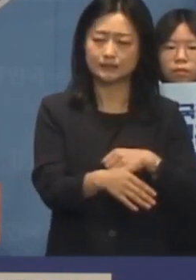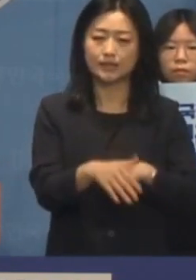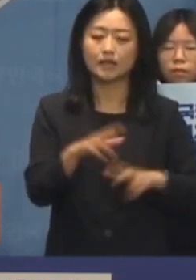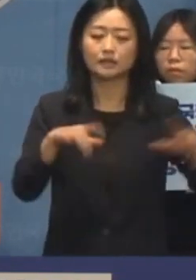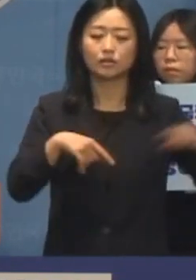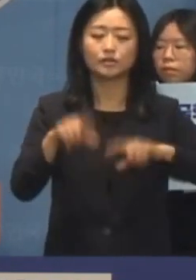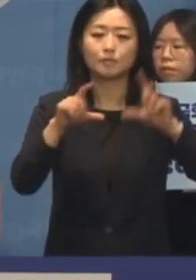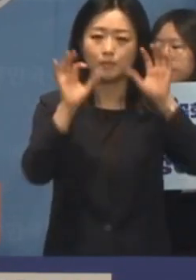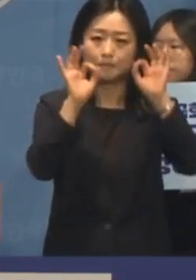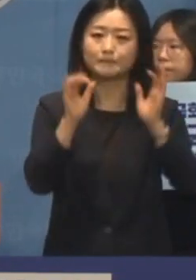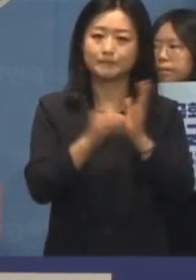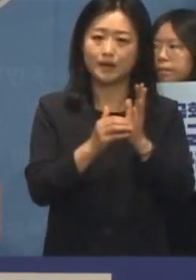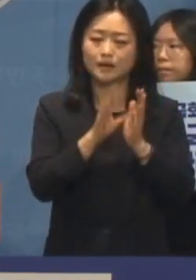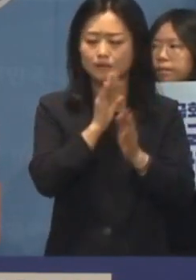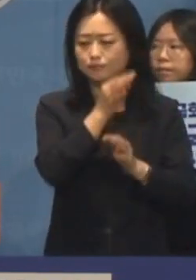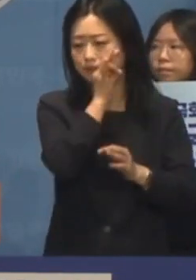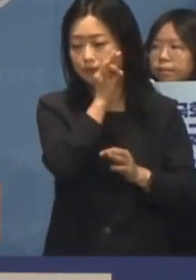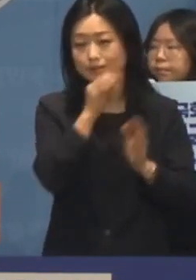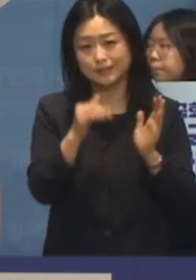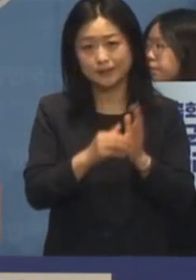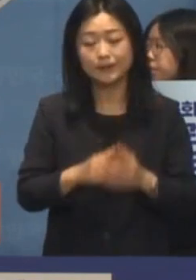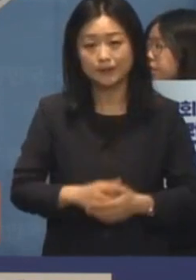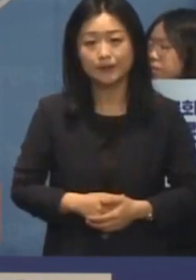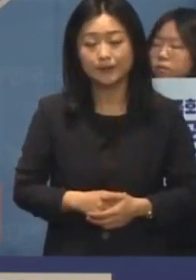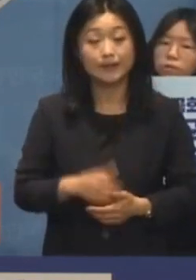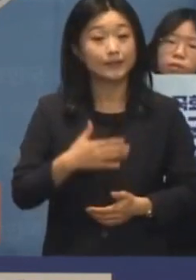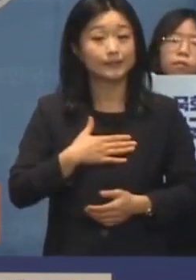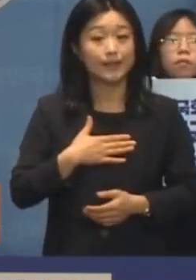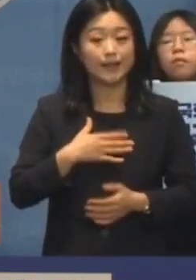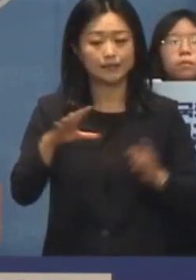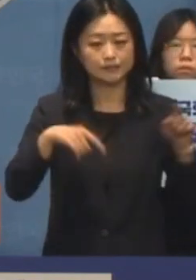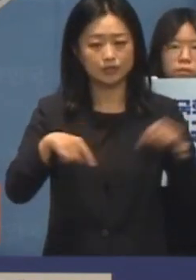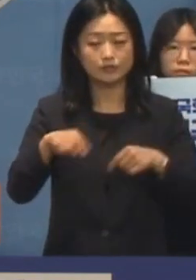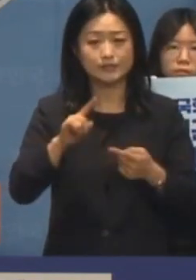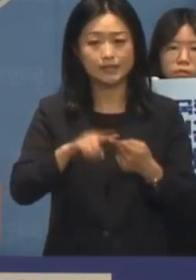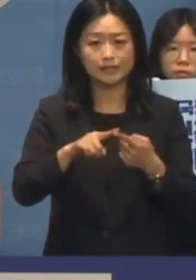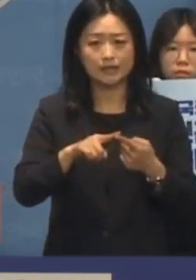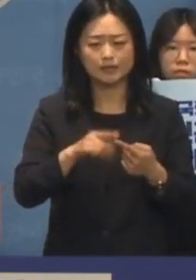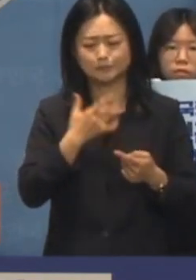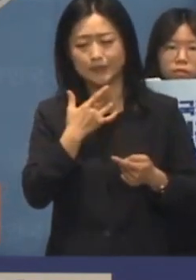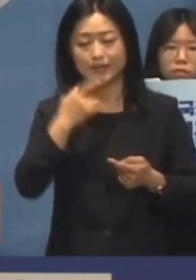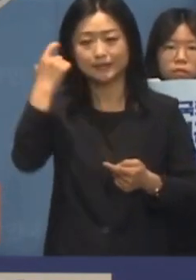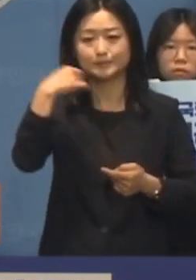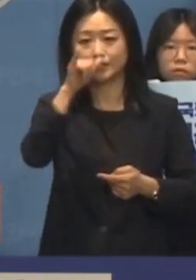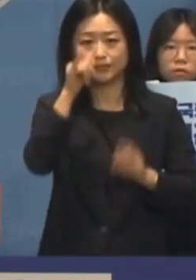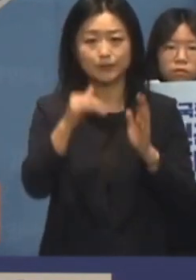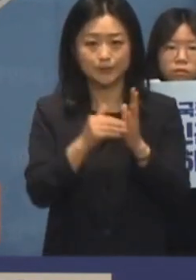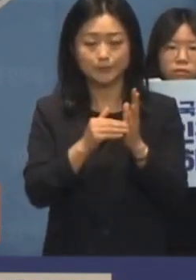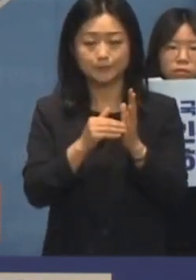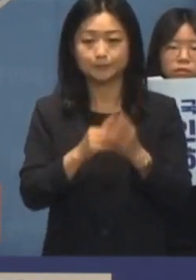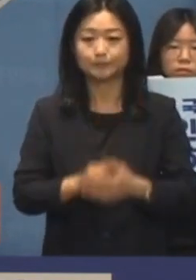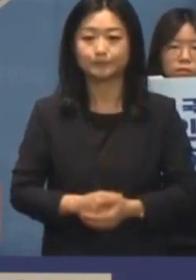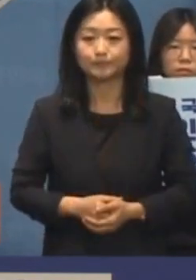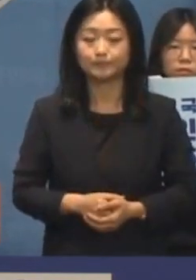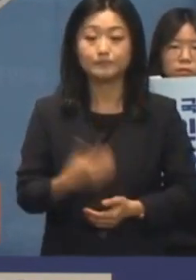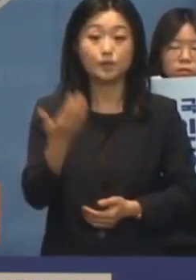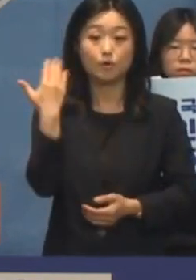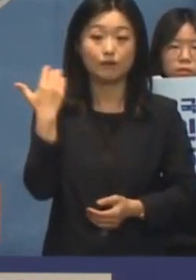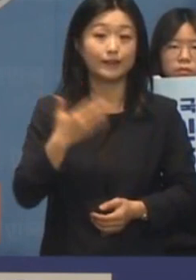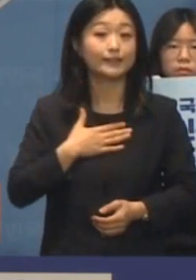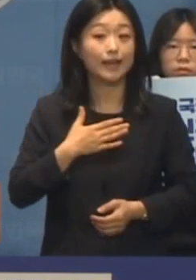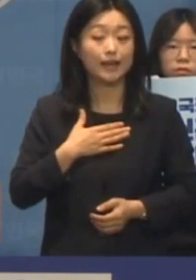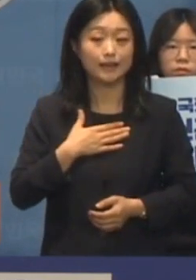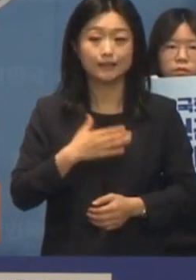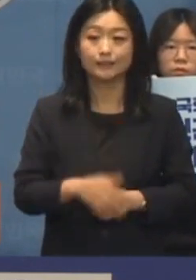했습니다. 이러한 부끄러운 현실을 목도하면서 저는 정치에 대한 환멸을 느끼기도 했습니다. 과거에 저는